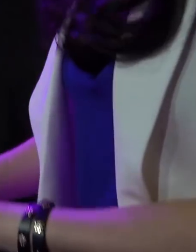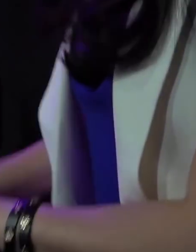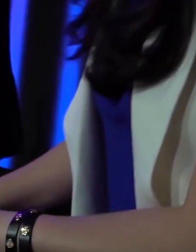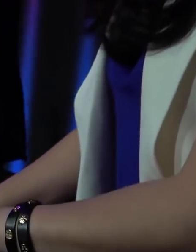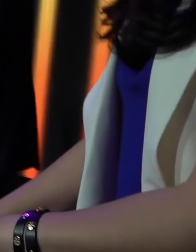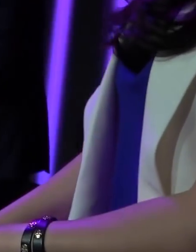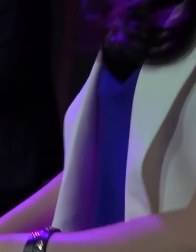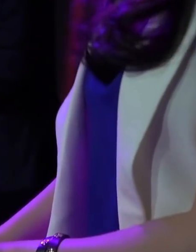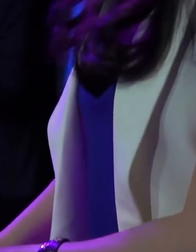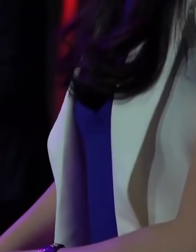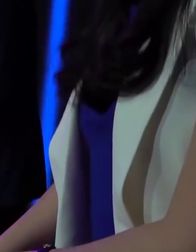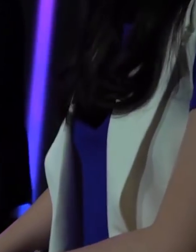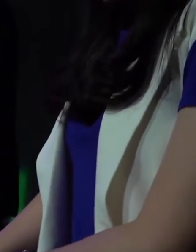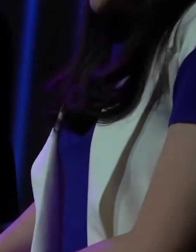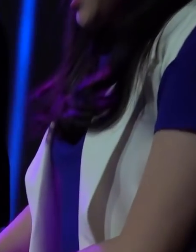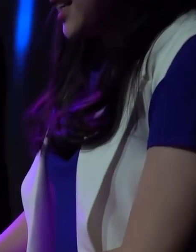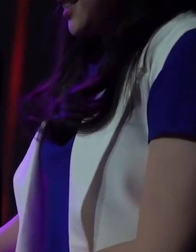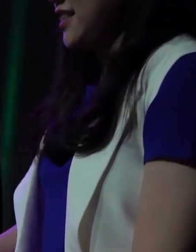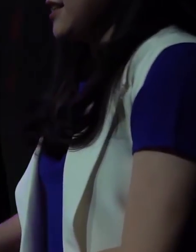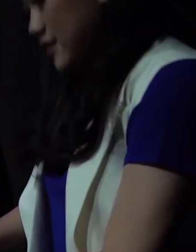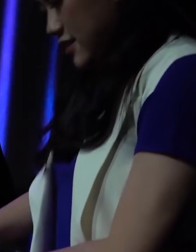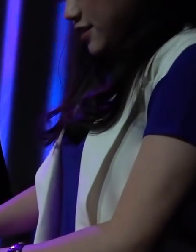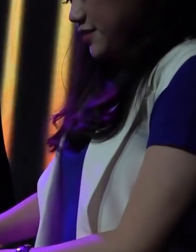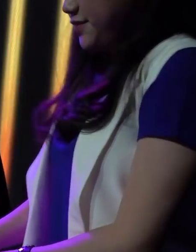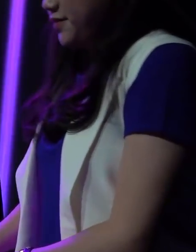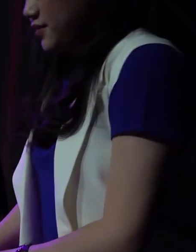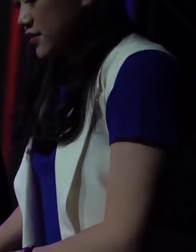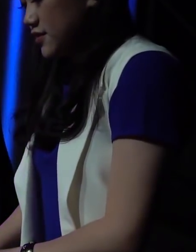sucikan dari segala yang